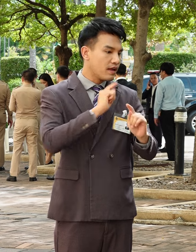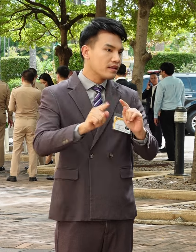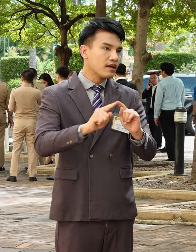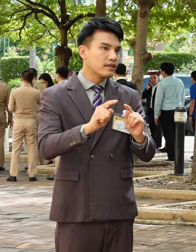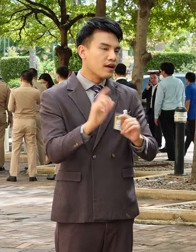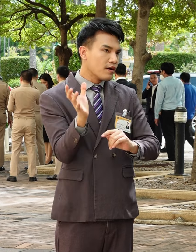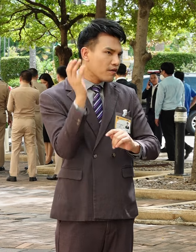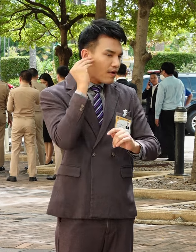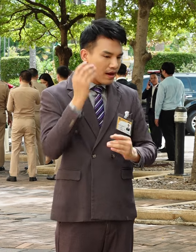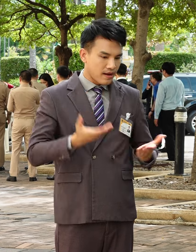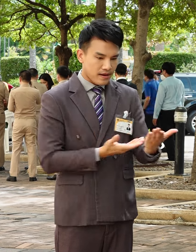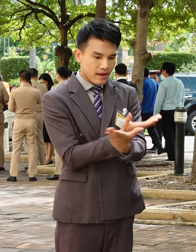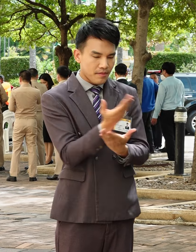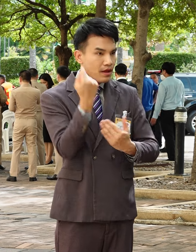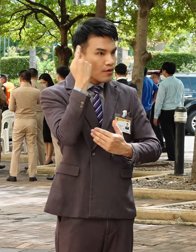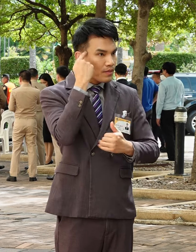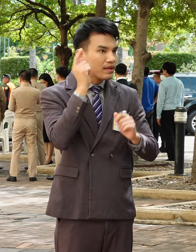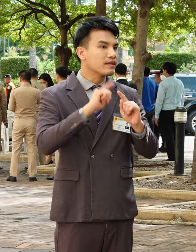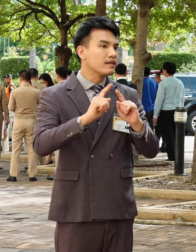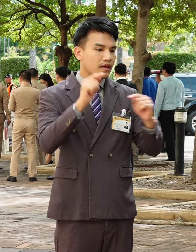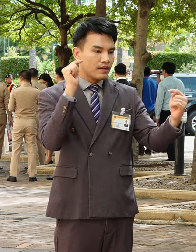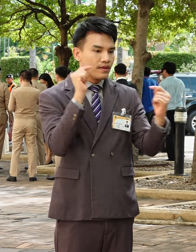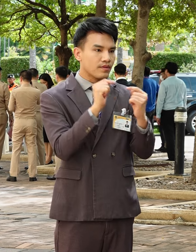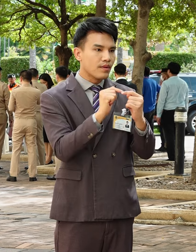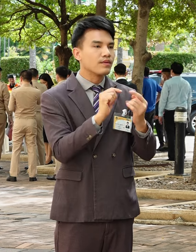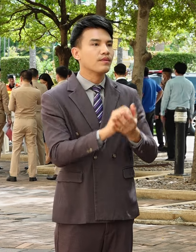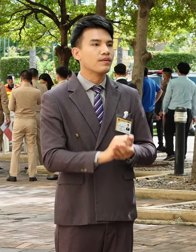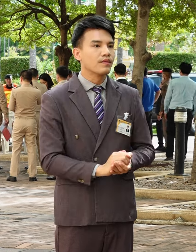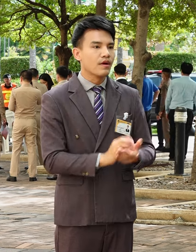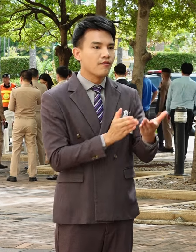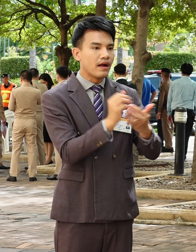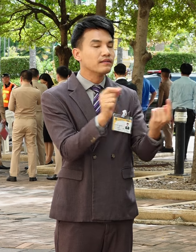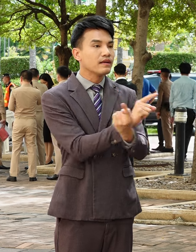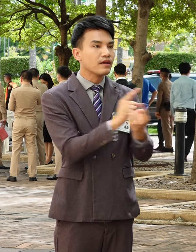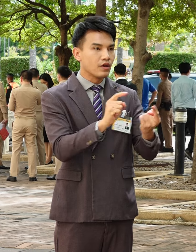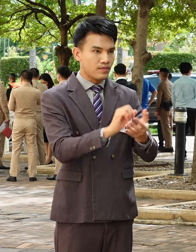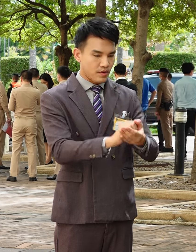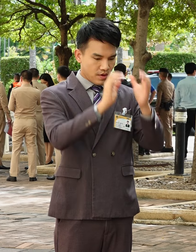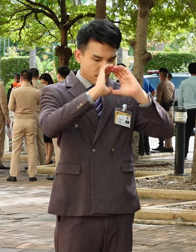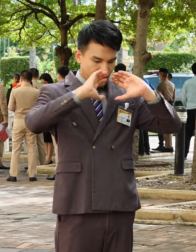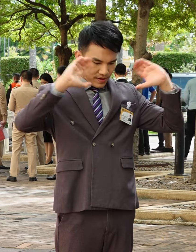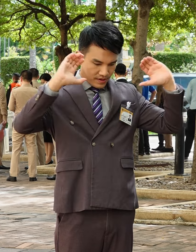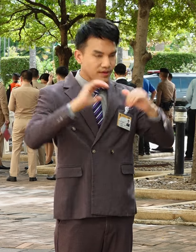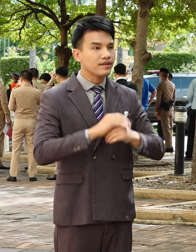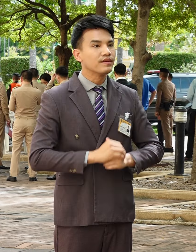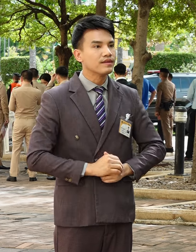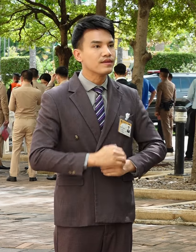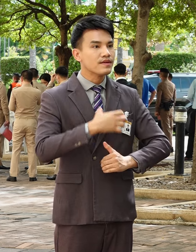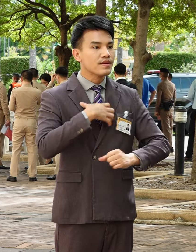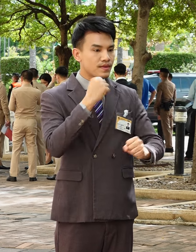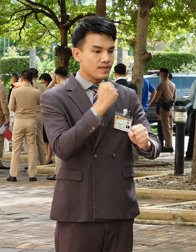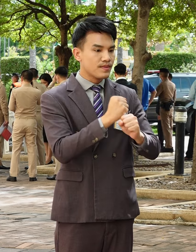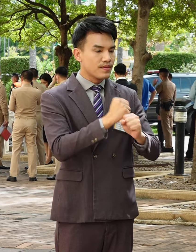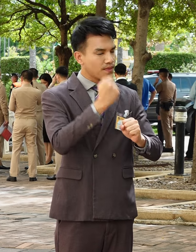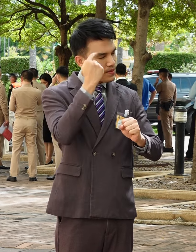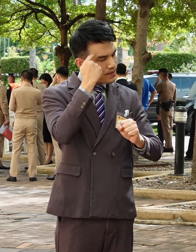ที่จะรับฟังความคิดเห็นนะครับไม่ว่าจะเป็นทางสังคมหน่วยงานภาคสังคมหน่วยงานภาครัฐนะครับเพื่อที่จะนำเอา